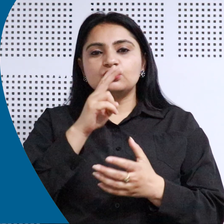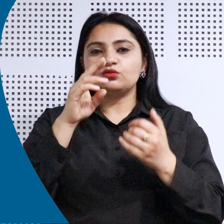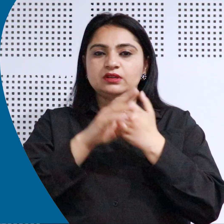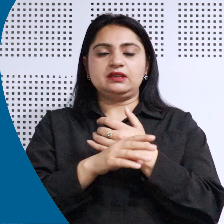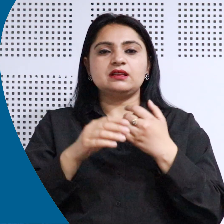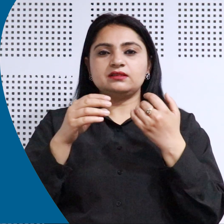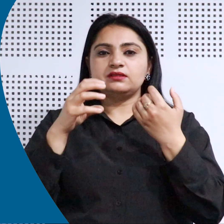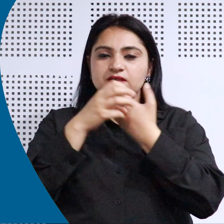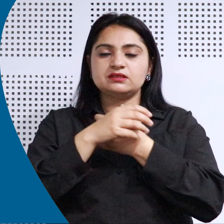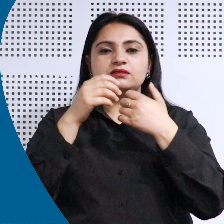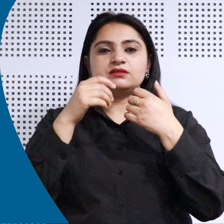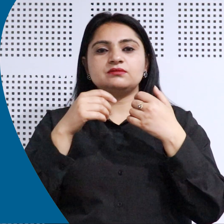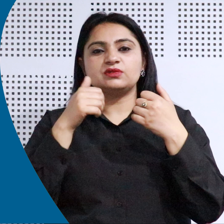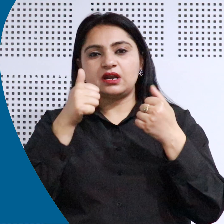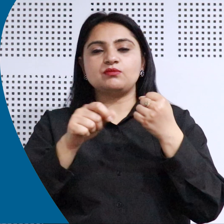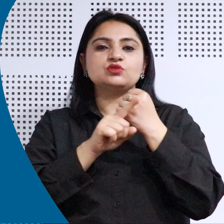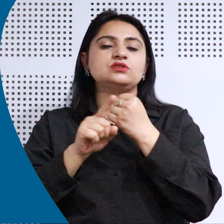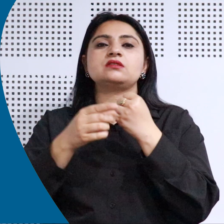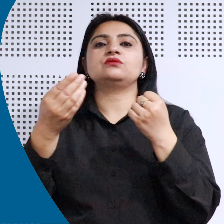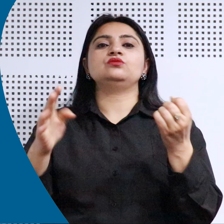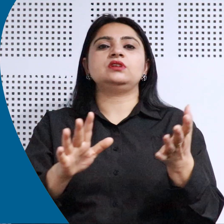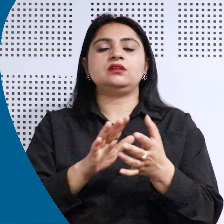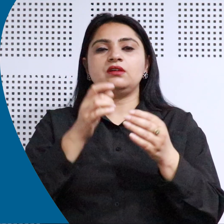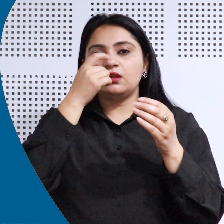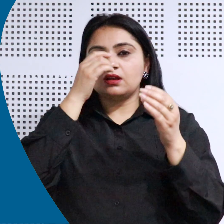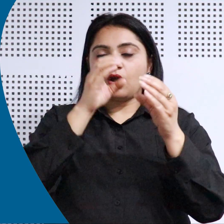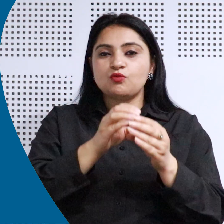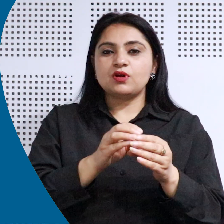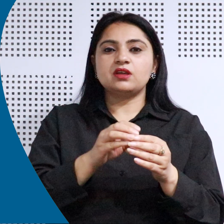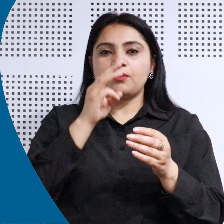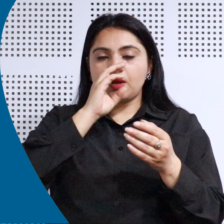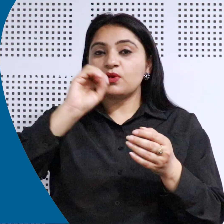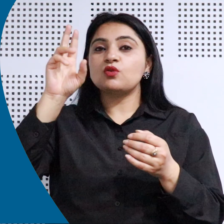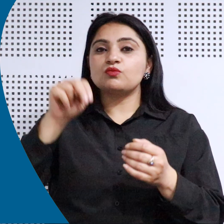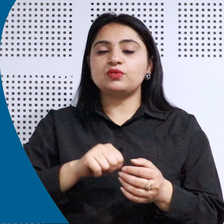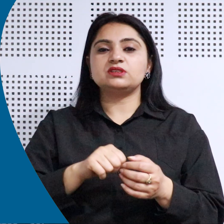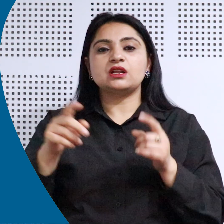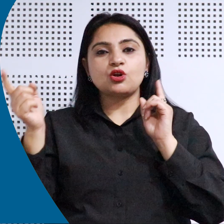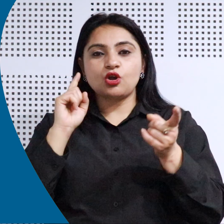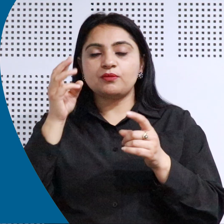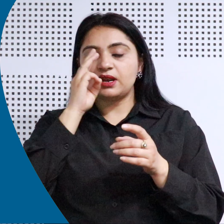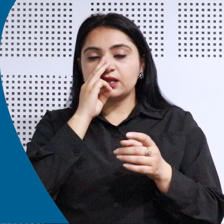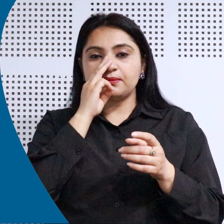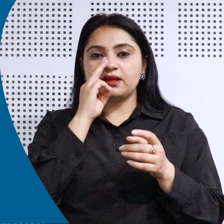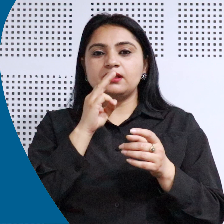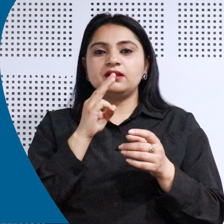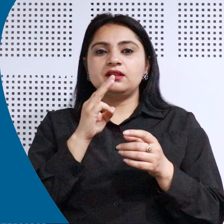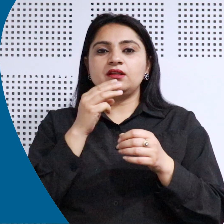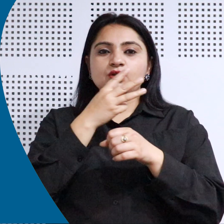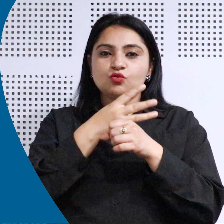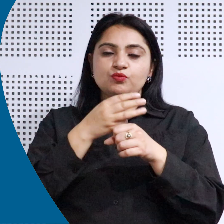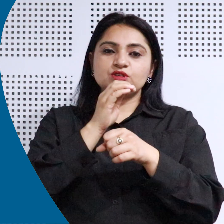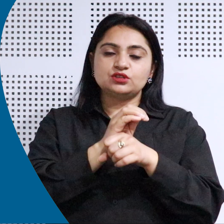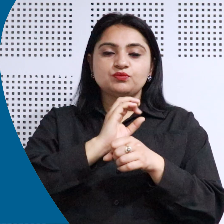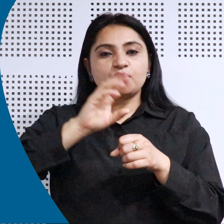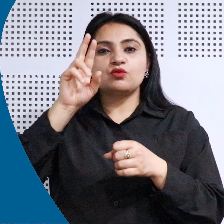भनेर हामीले भनिरहेछौँ। जम्मा 753 छ। गाउँपालिकामा अधिकृत पठाउनु पर्ने हुन्छ, नगरपालिकामा चाहिँ उपसचिव पठाउनु